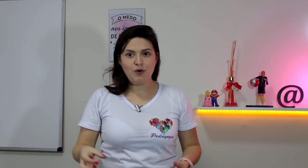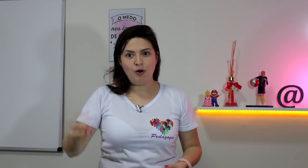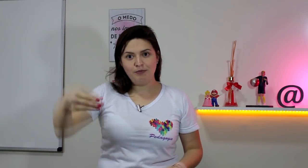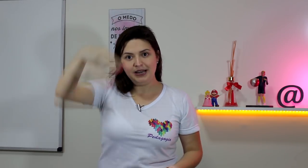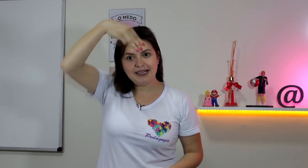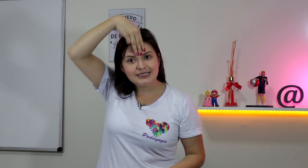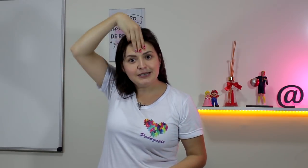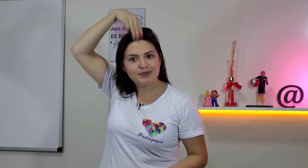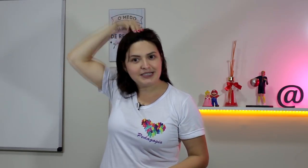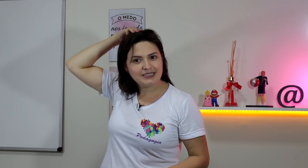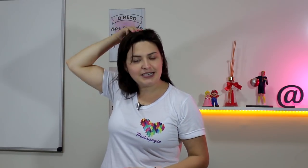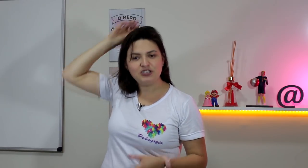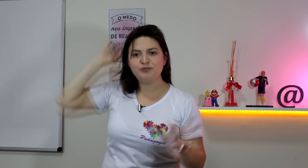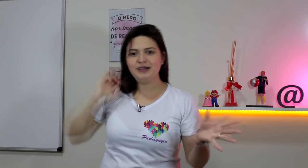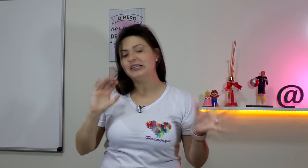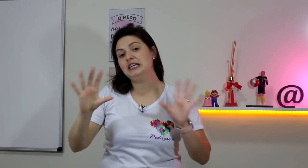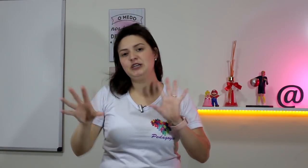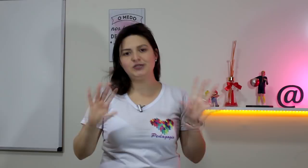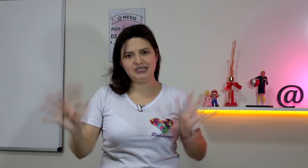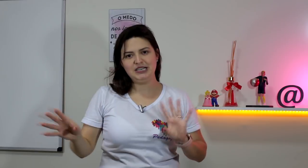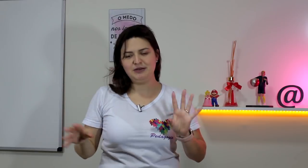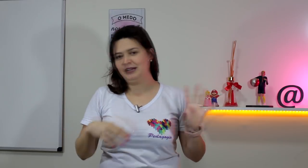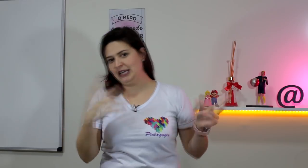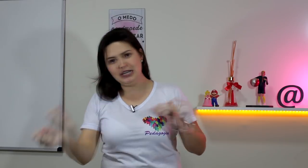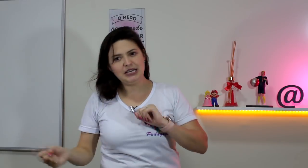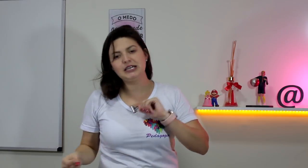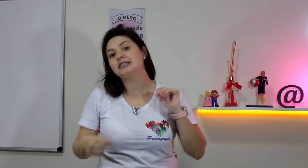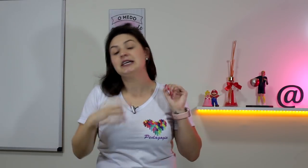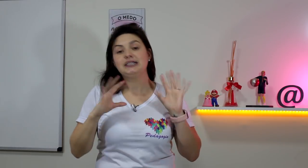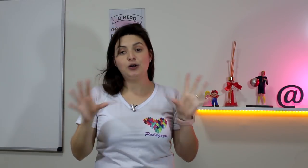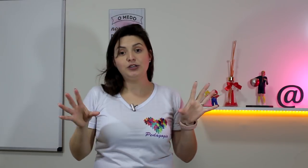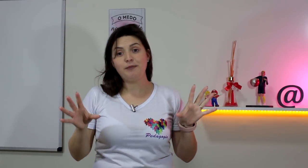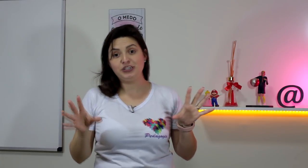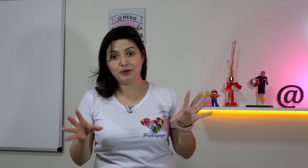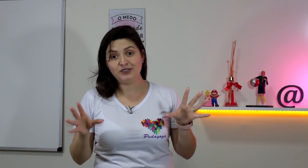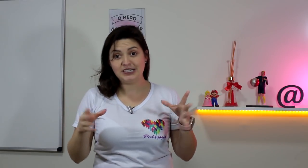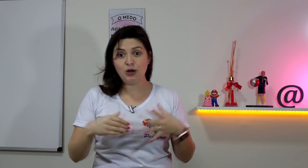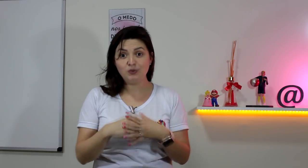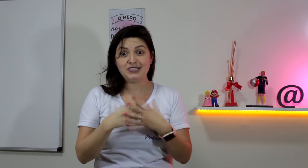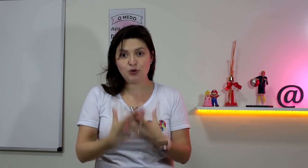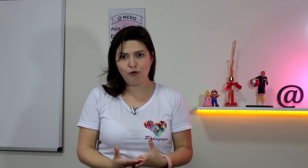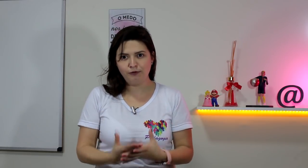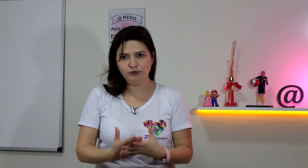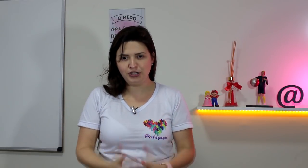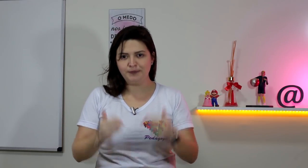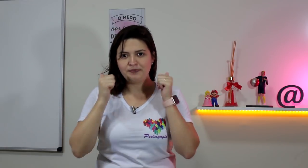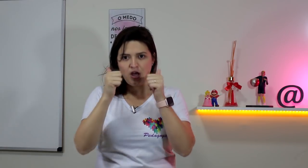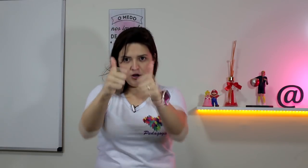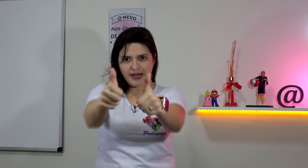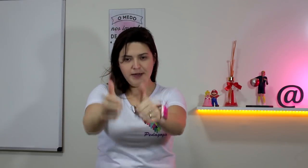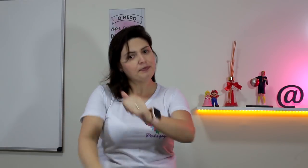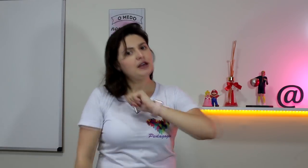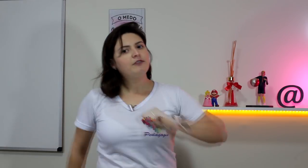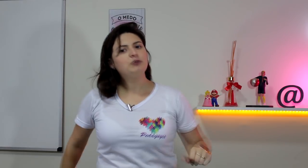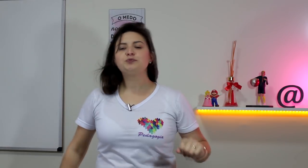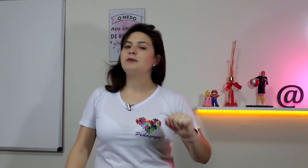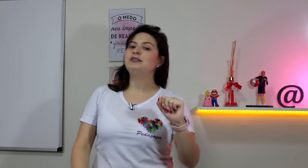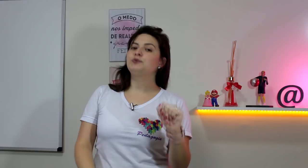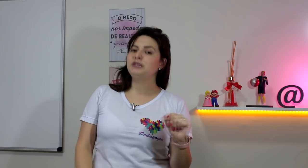igual, beleza? Esses aqui de padrinhos e madrinhas, então de repente para você não se confundir, ok? Vamos para mais um